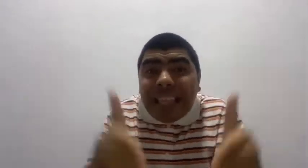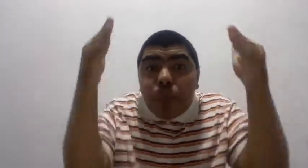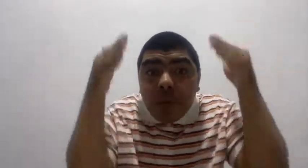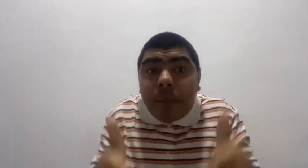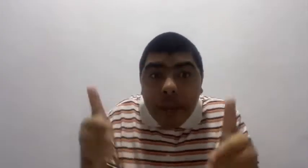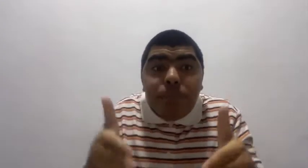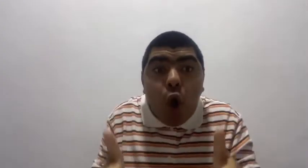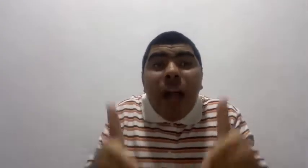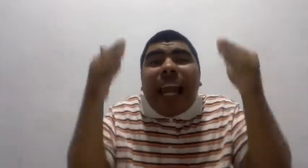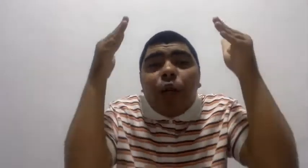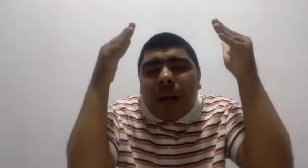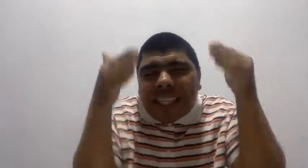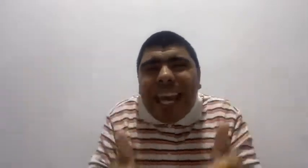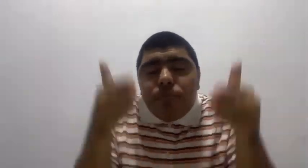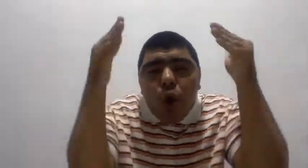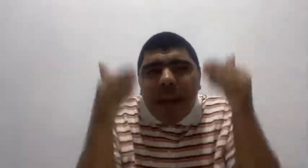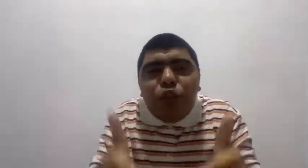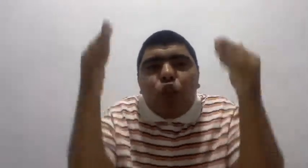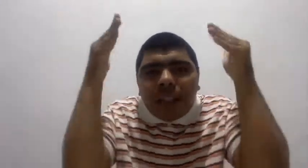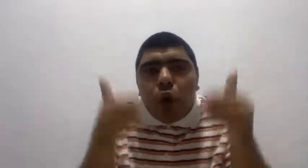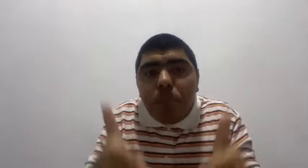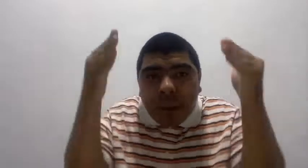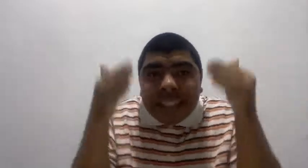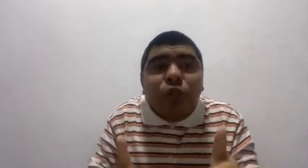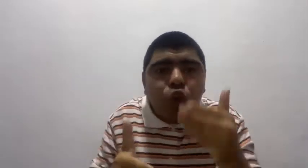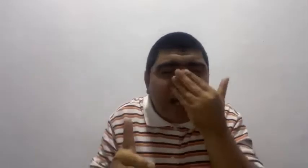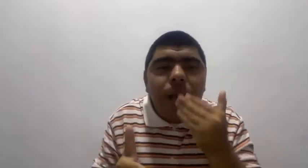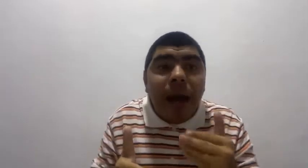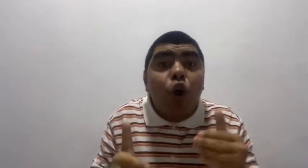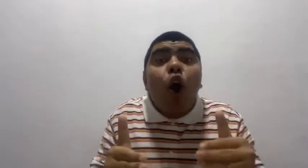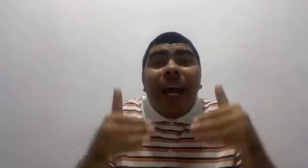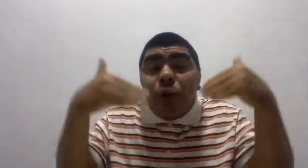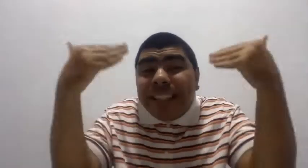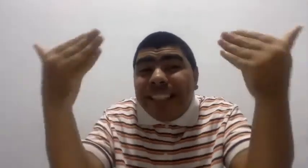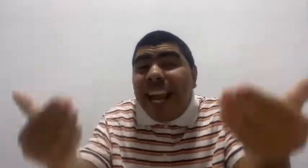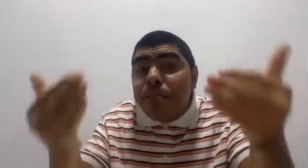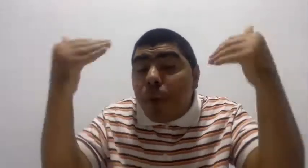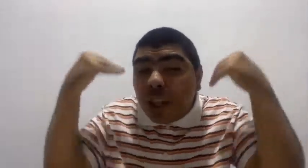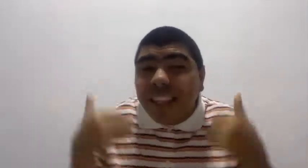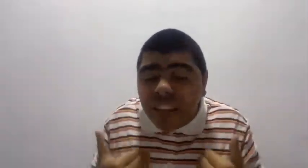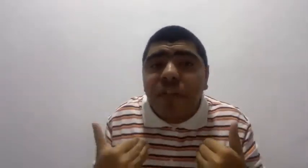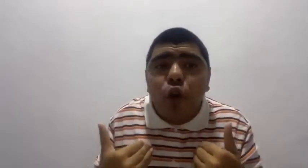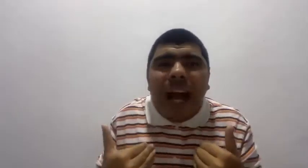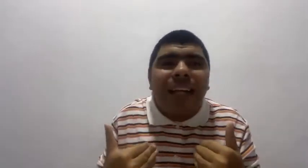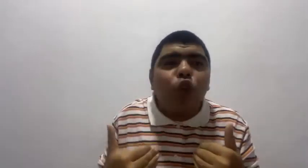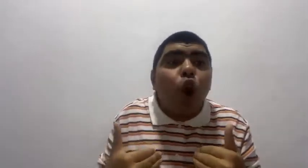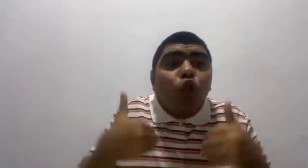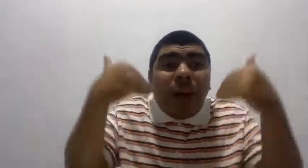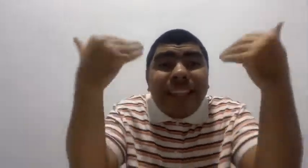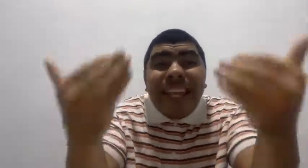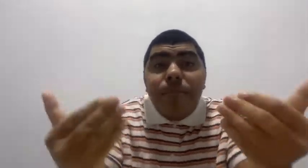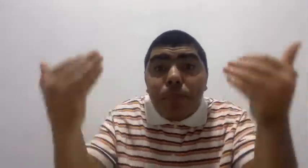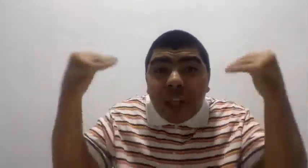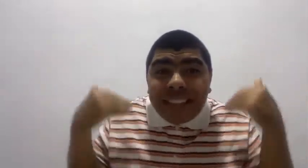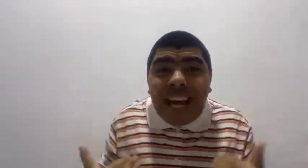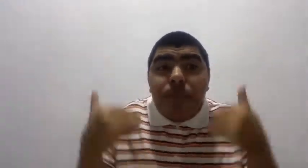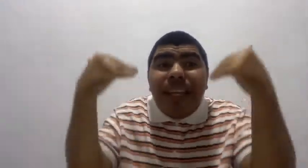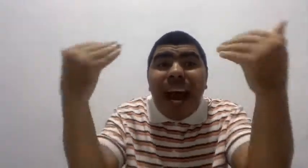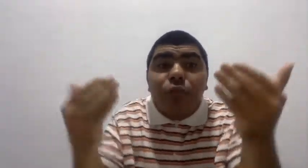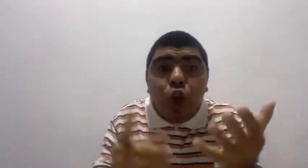estamos viviendo, que en cualquier momento la trompeta sonará, hermano, no es tiempo de desenfocarnos, no es tiempo de estar mirando